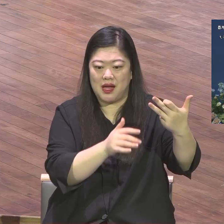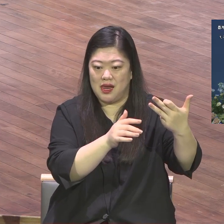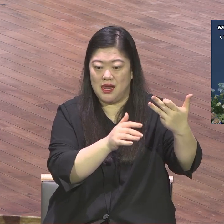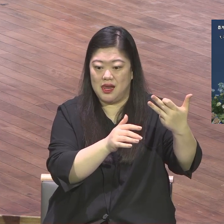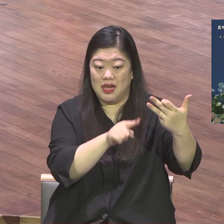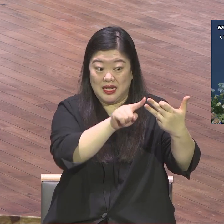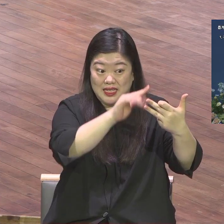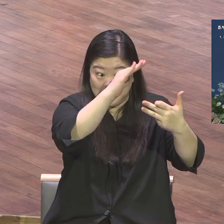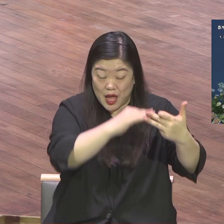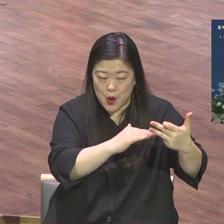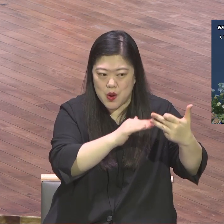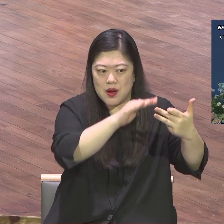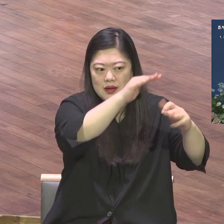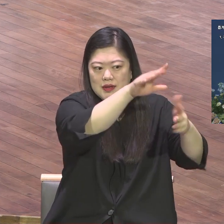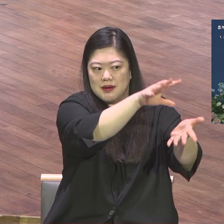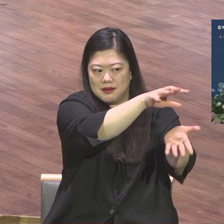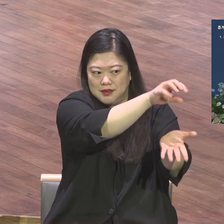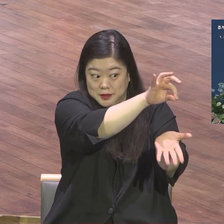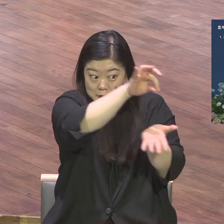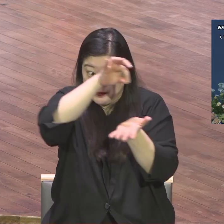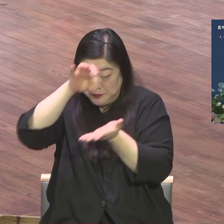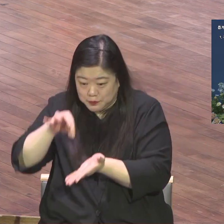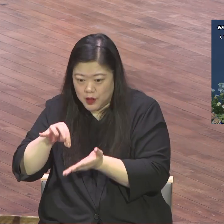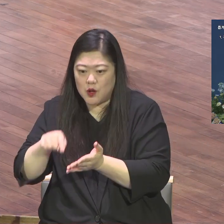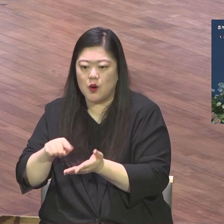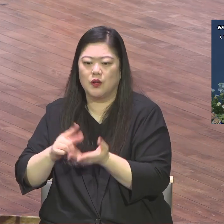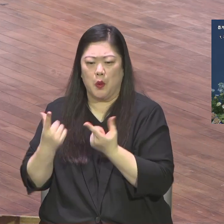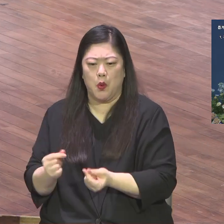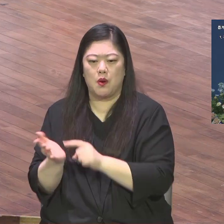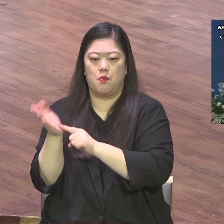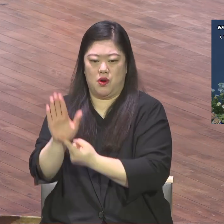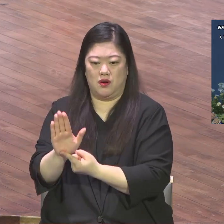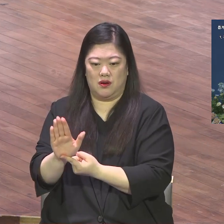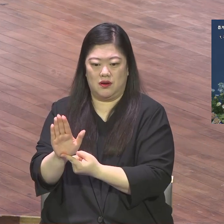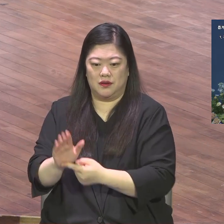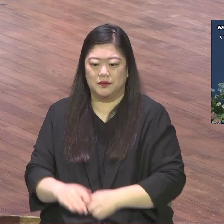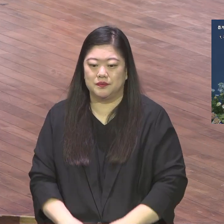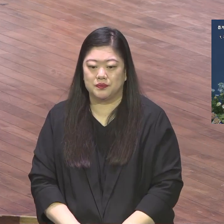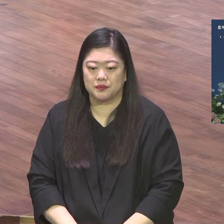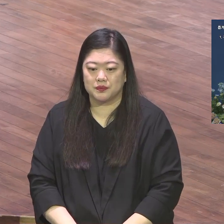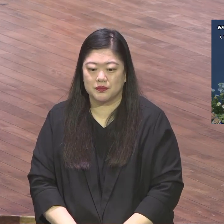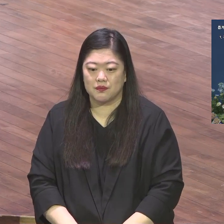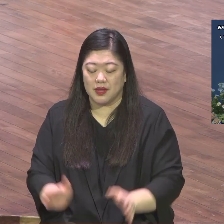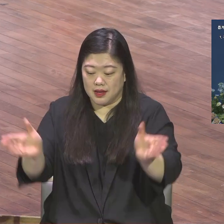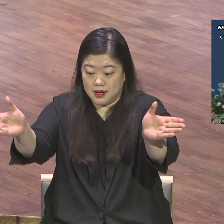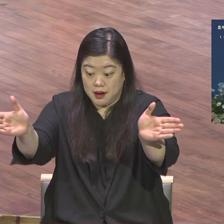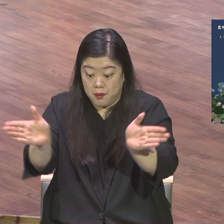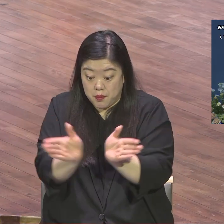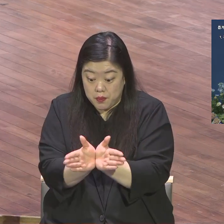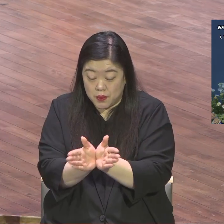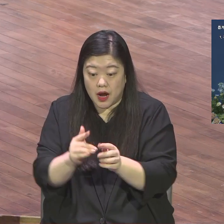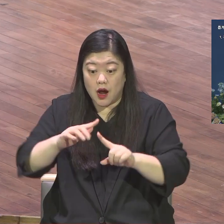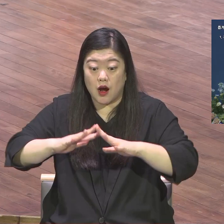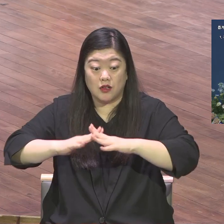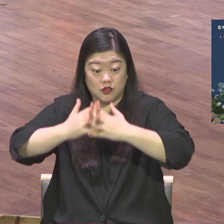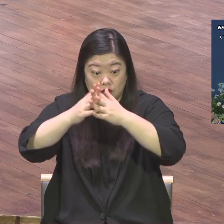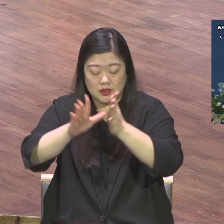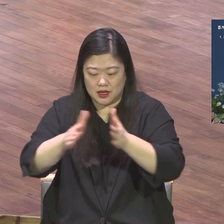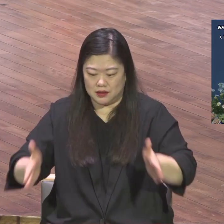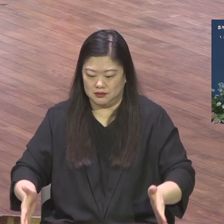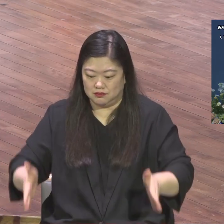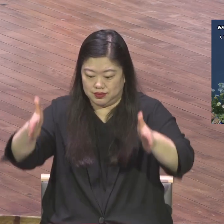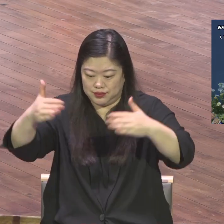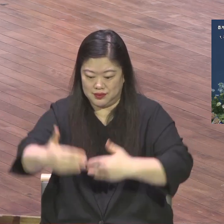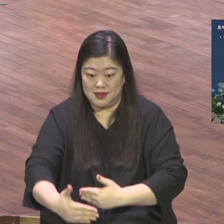건데 건축자들에게는 쓸데없다고 버림받은 돌처럼 예수를 너희가 멸시하고 죽였으나 하나님께서 다시